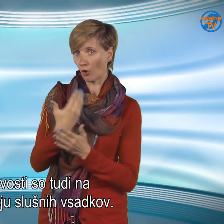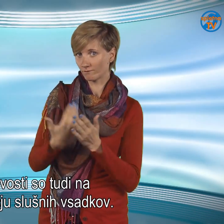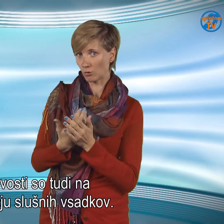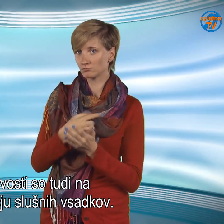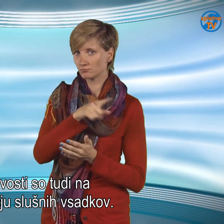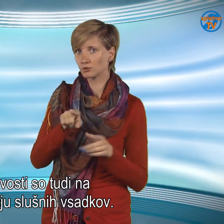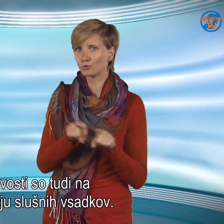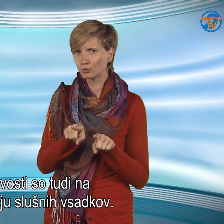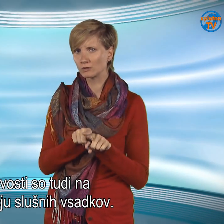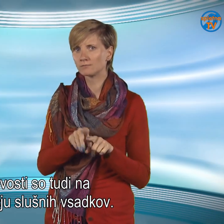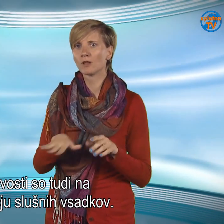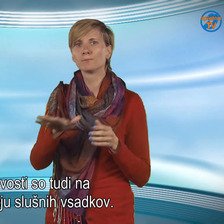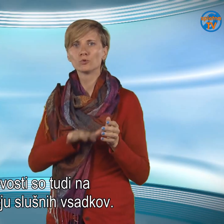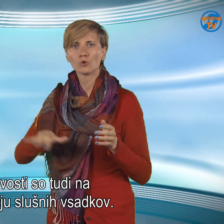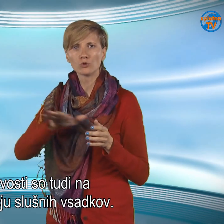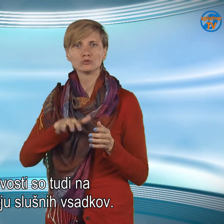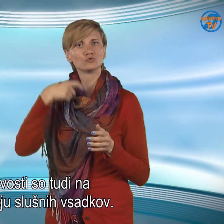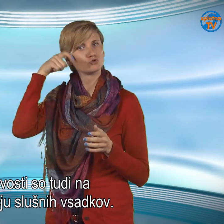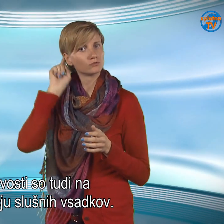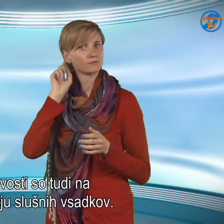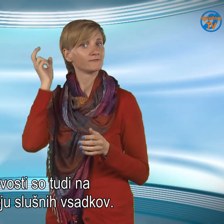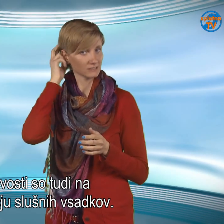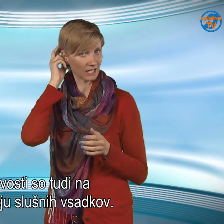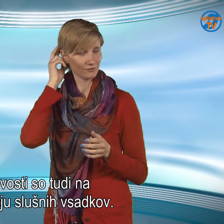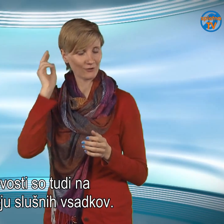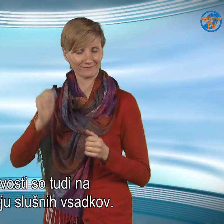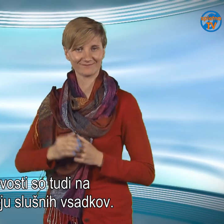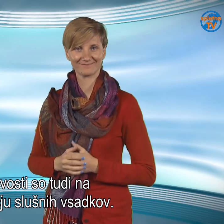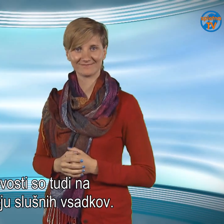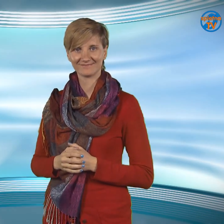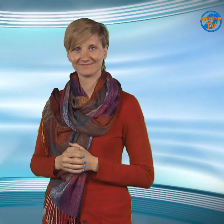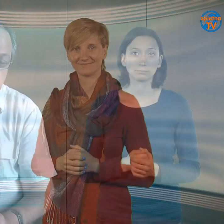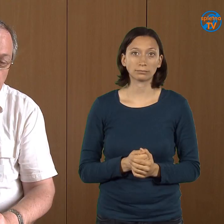Novosti so tudi na področju slušnih vsadkov.